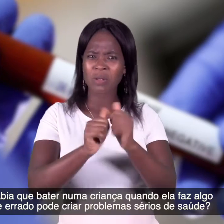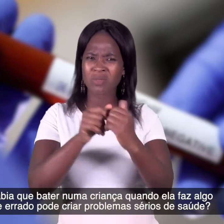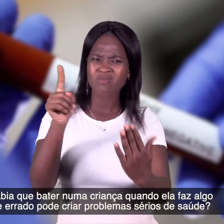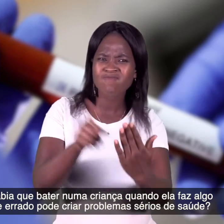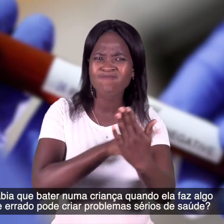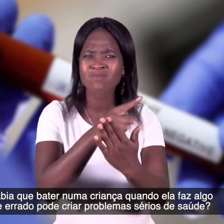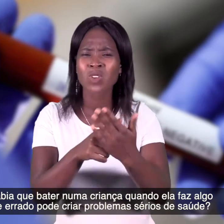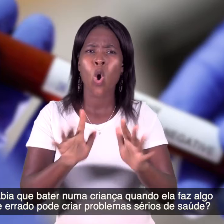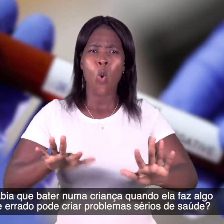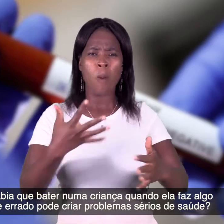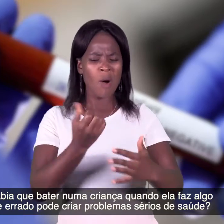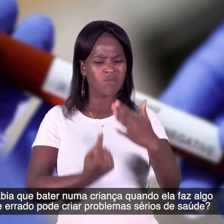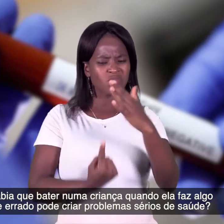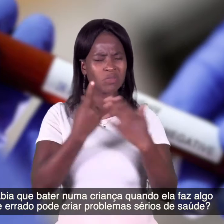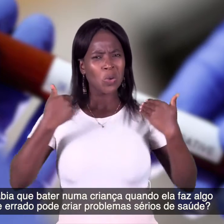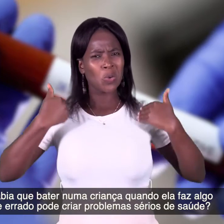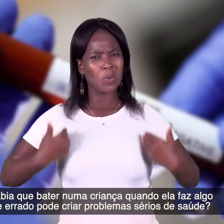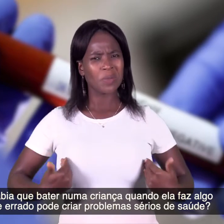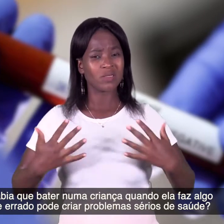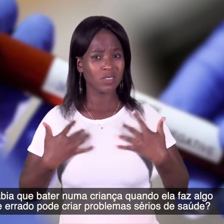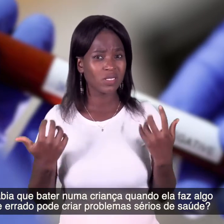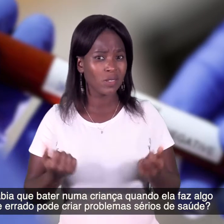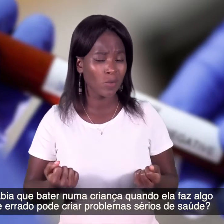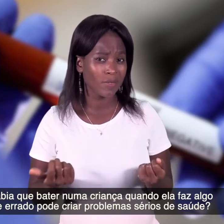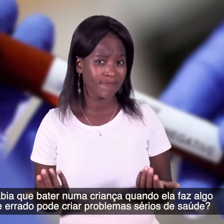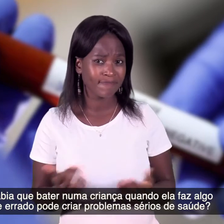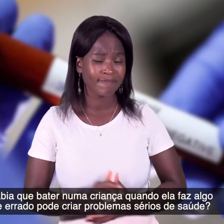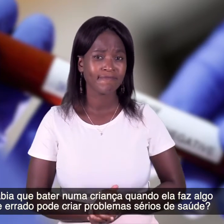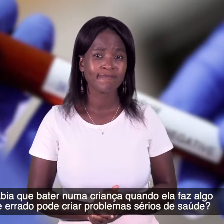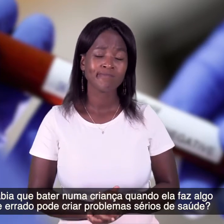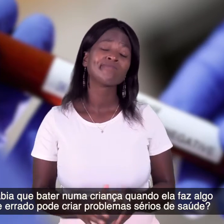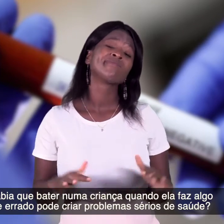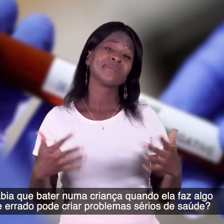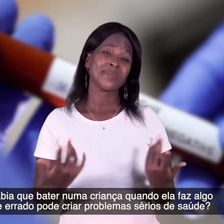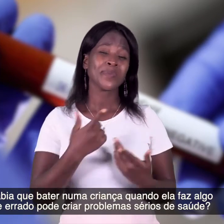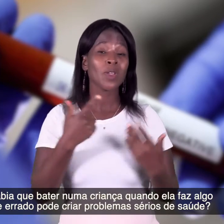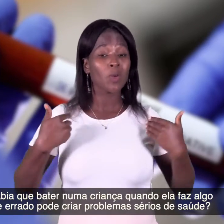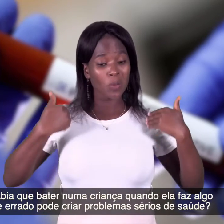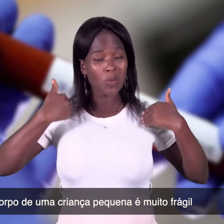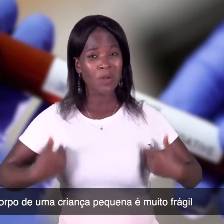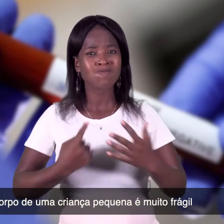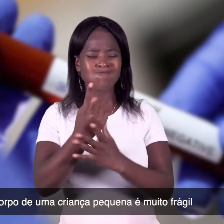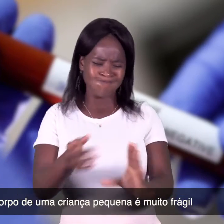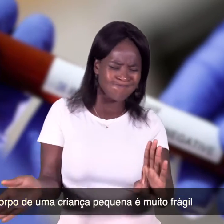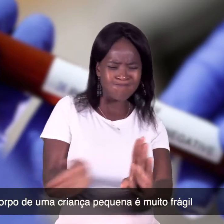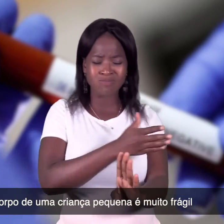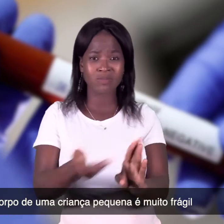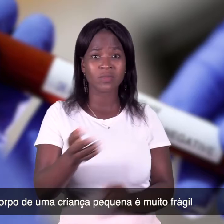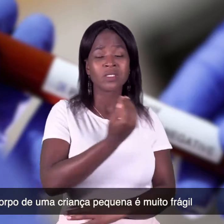Sabia que bater numa criança quando ela faz algo de errado pode criar problemas sérios de saúde? O corpo de uma criança pequena